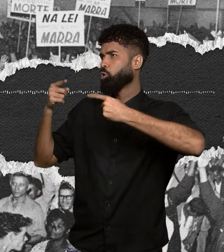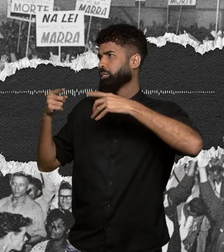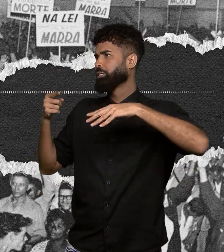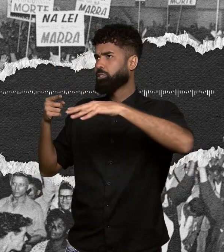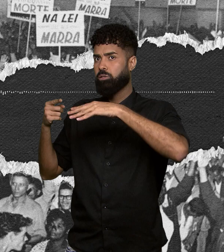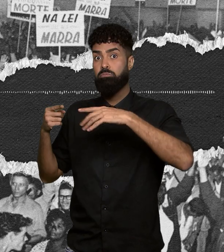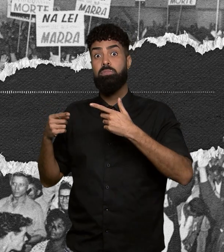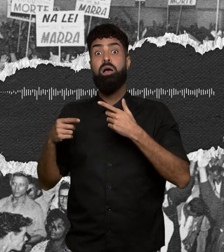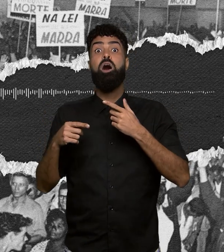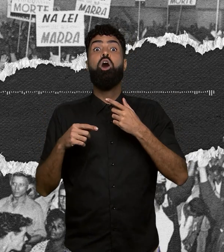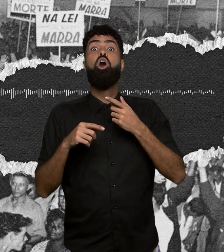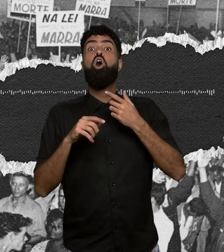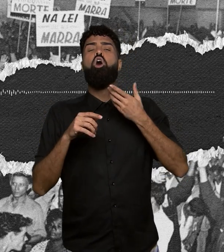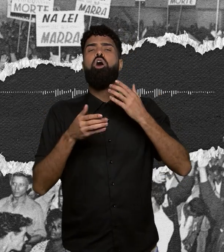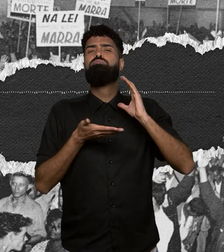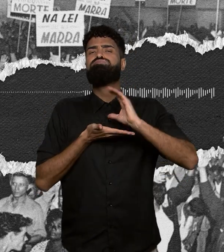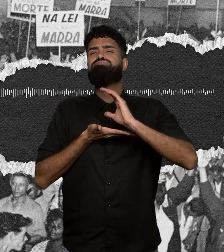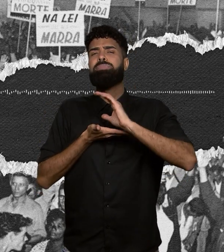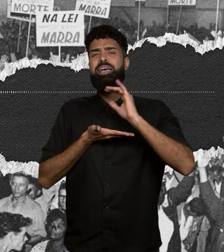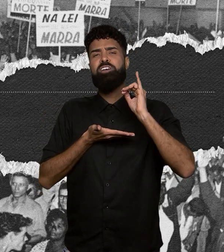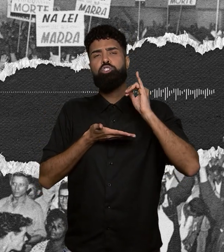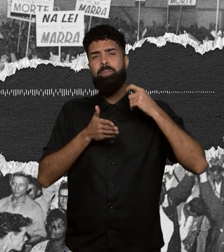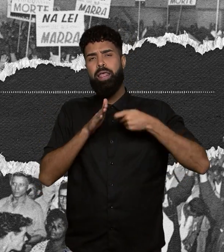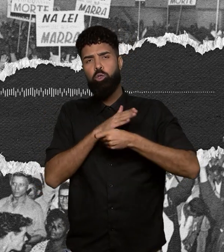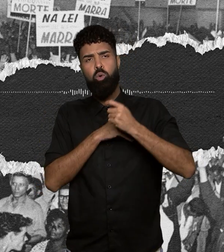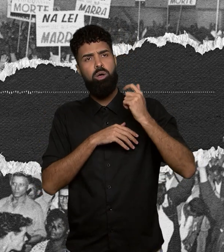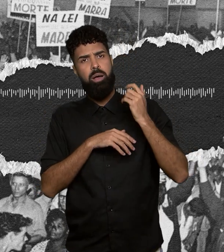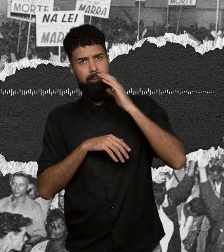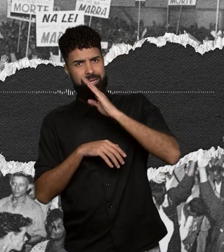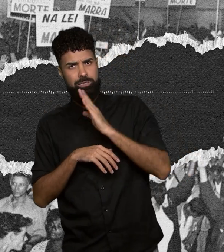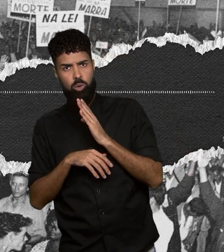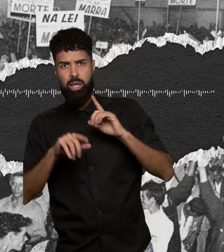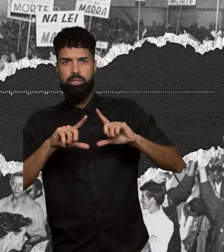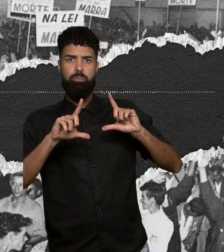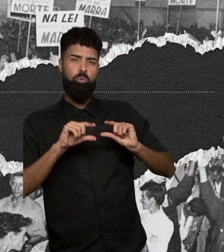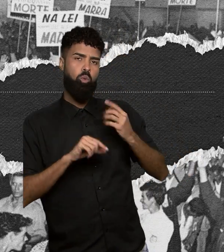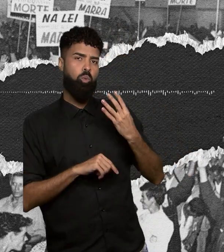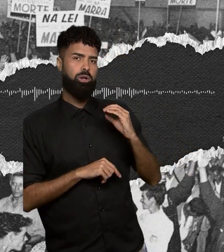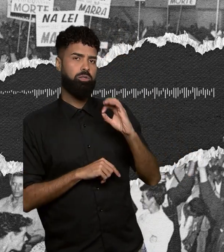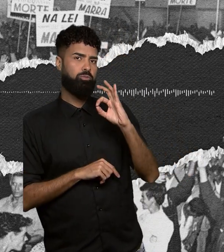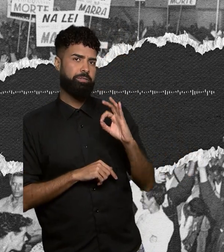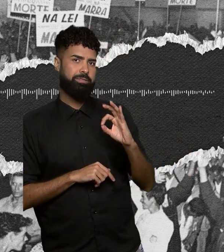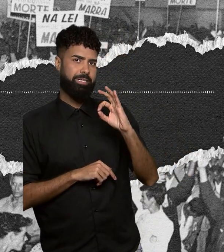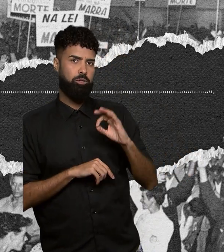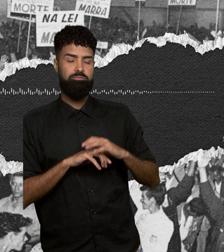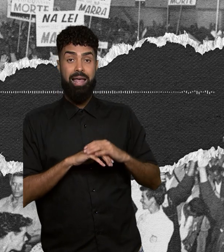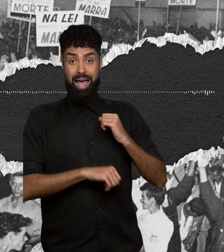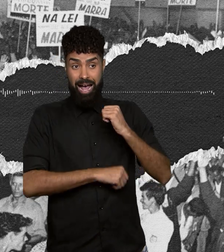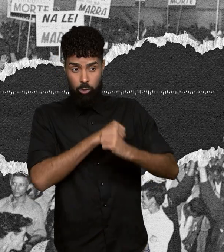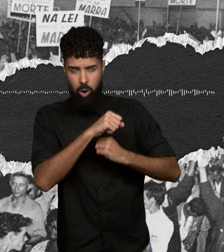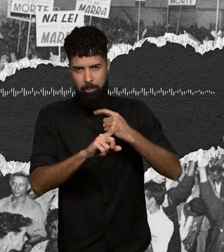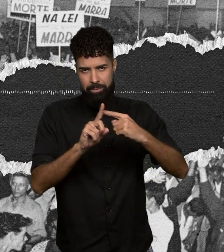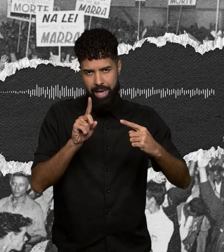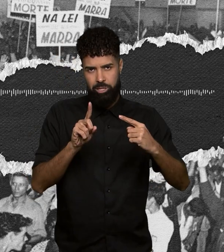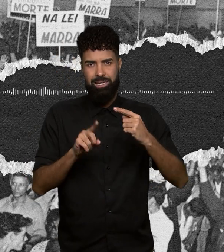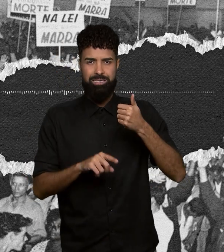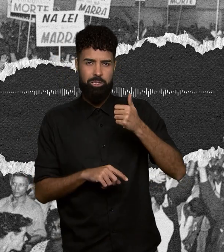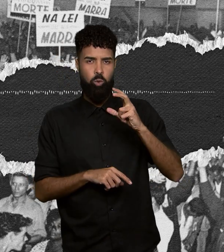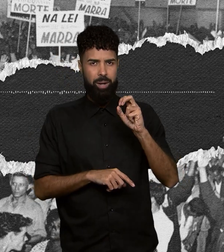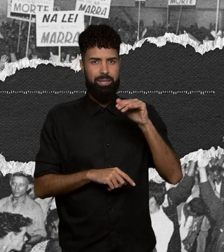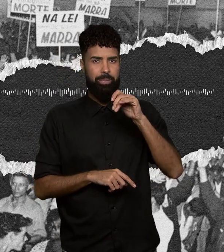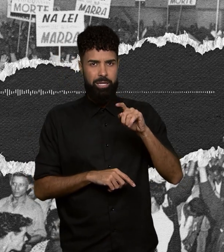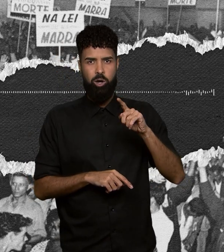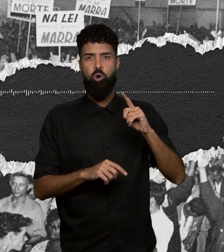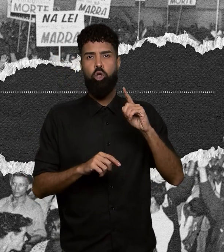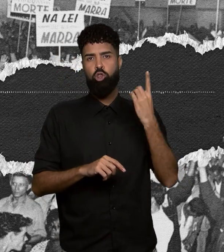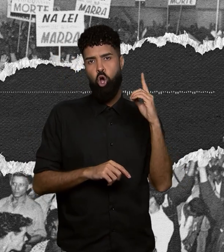líquido de investimentos externos a ingressar no país caiu cerca de 40% de uma média anual de 150 Milhões de Dólares no